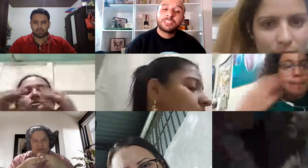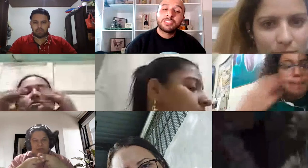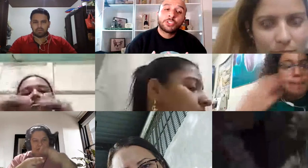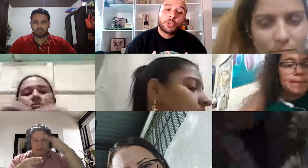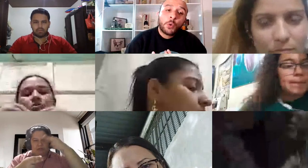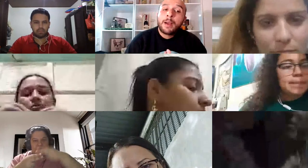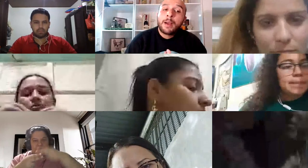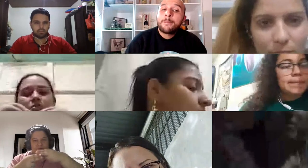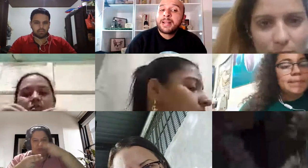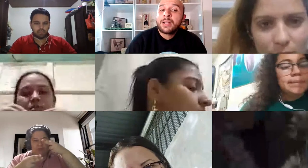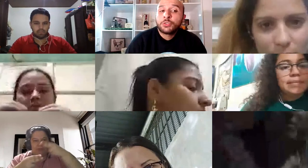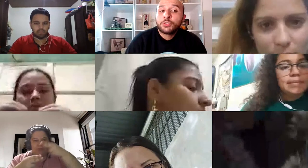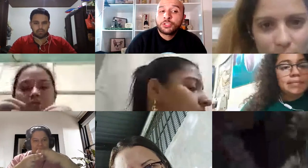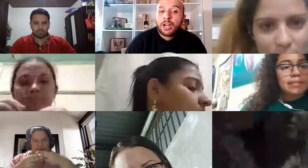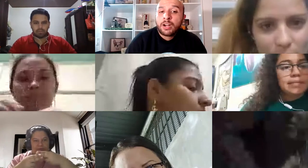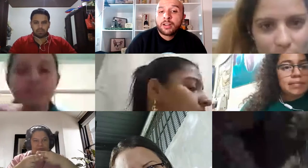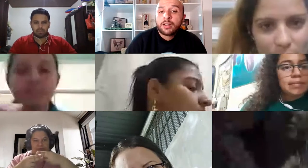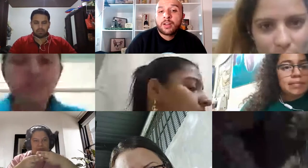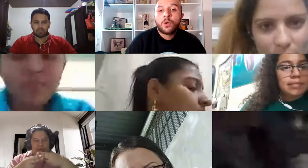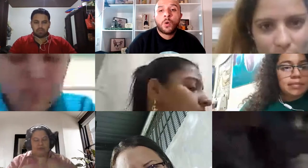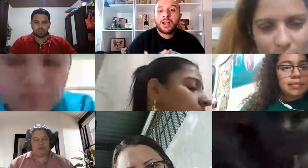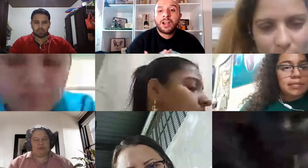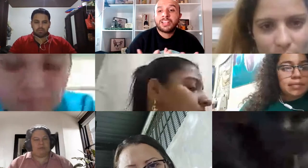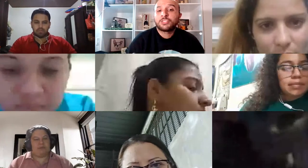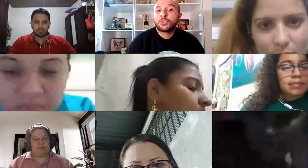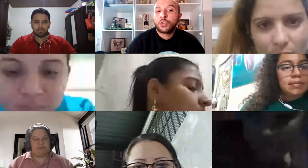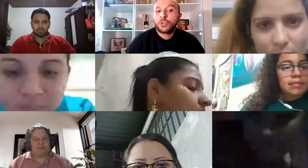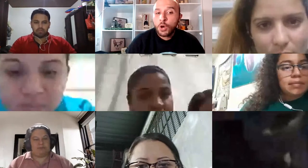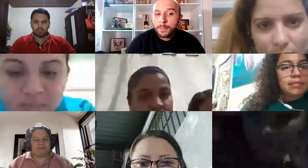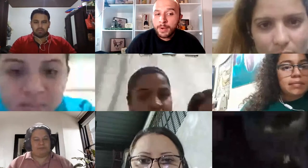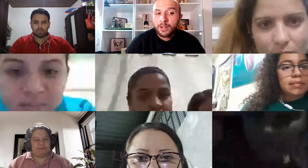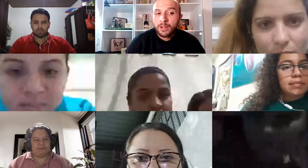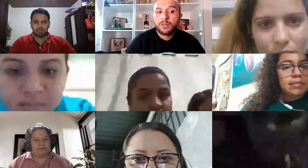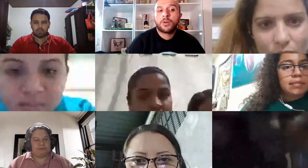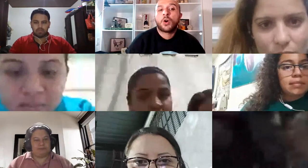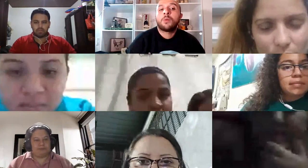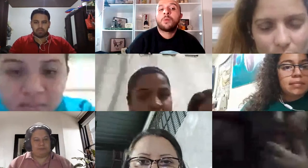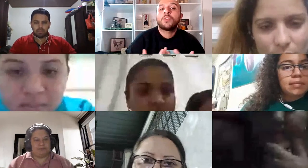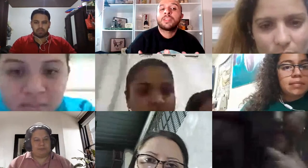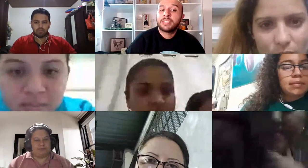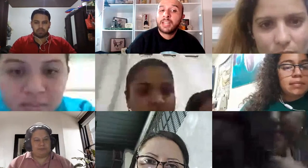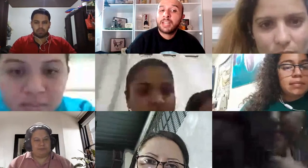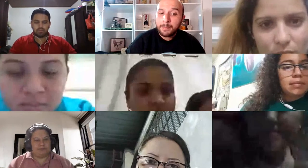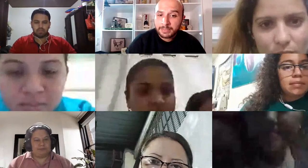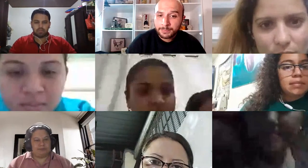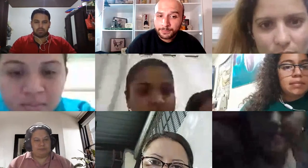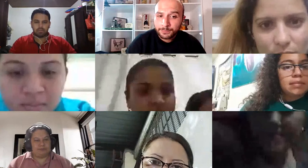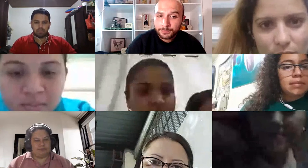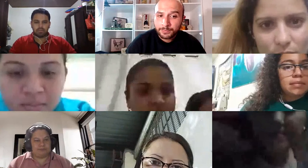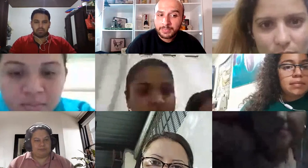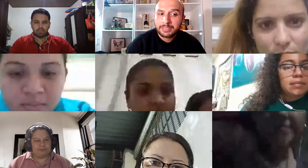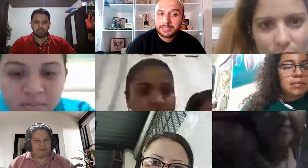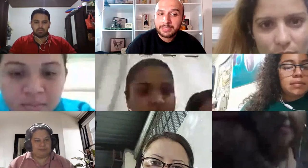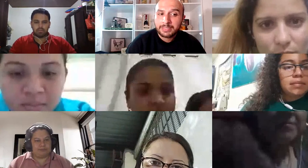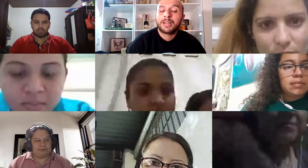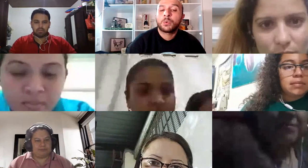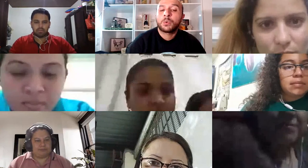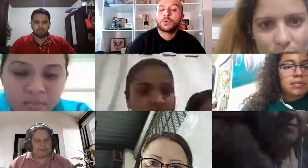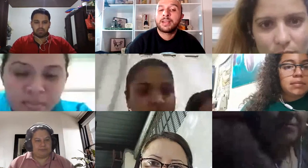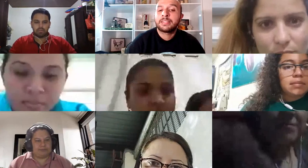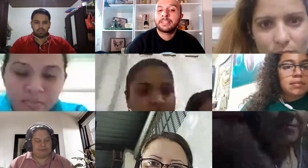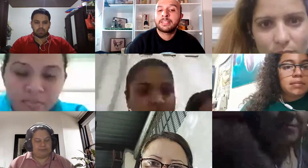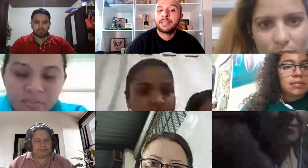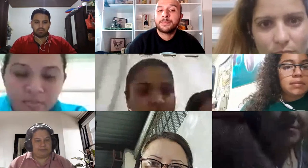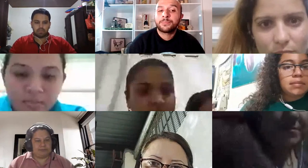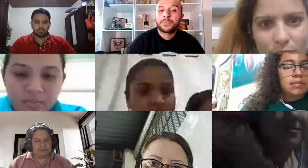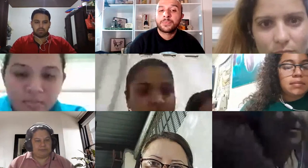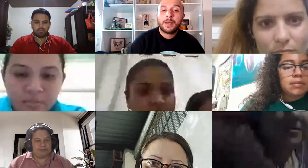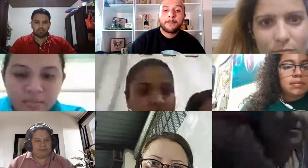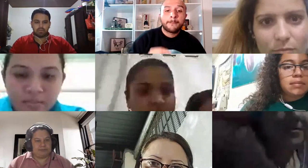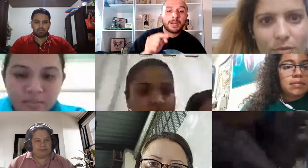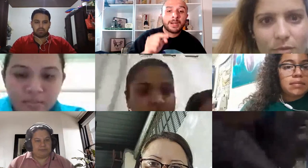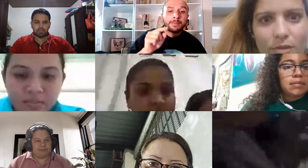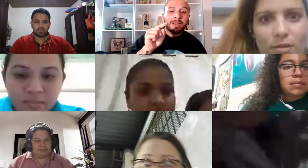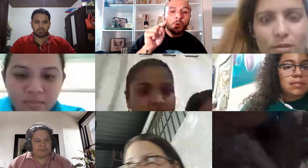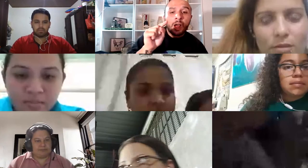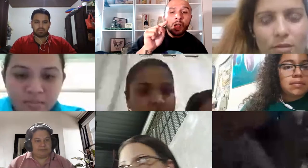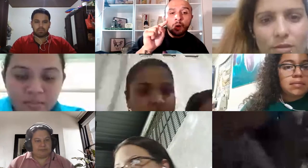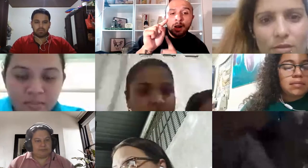Entonces, yo voy a preguntar cuál es tu nombre, cómo te llamas. Te pregunta así. Primero hago